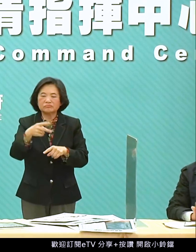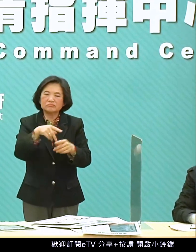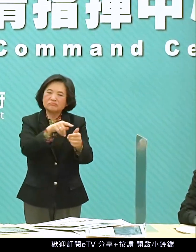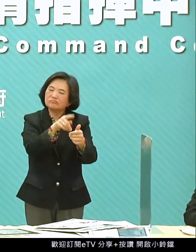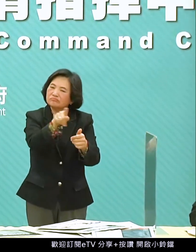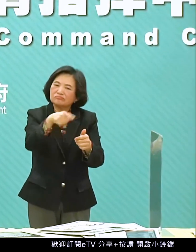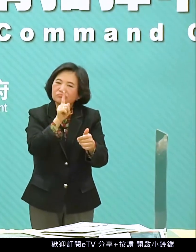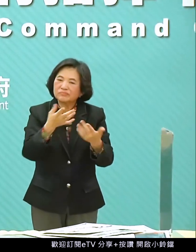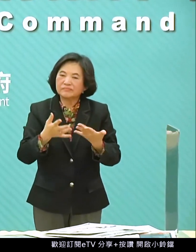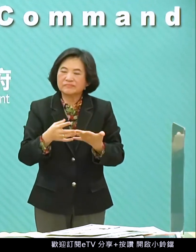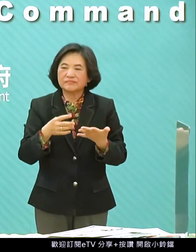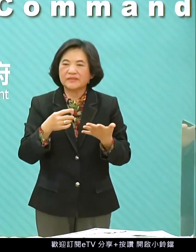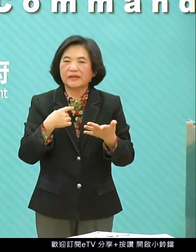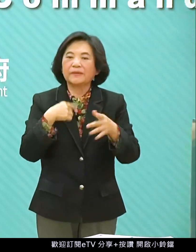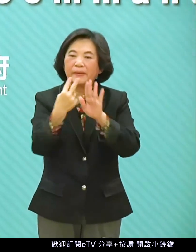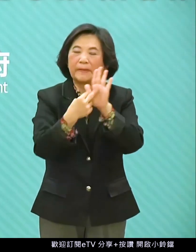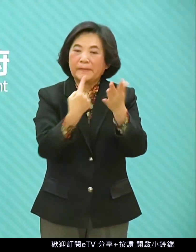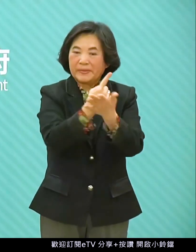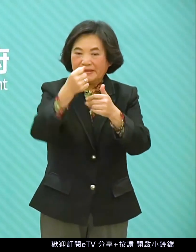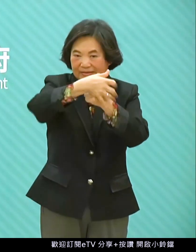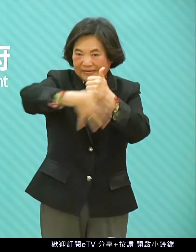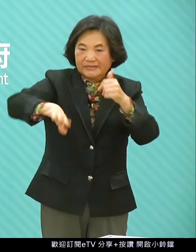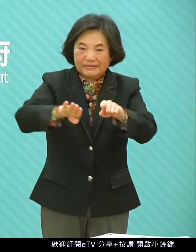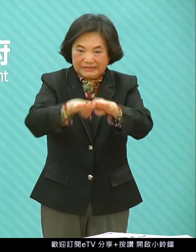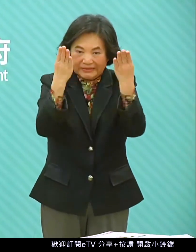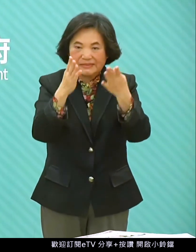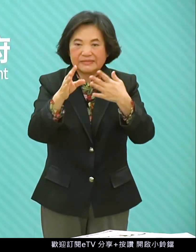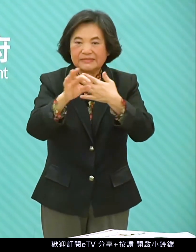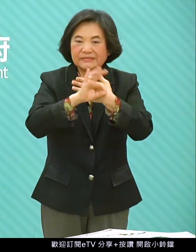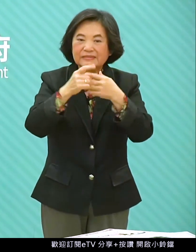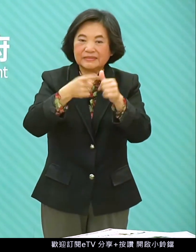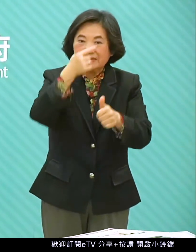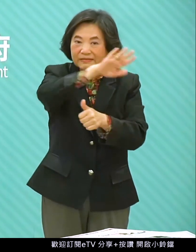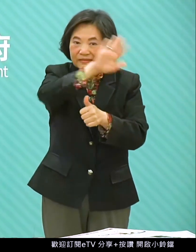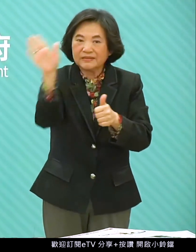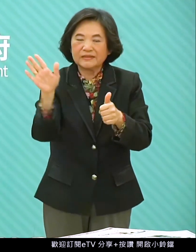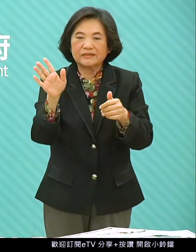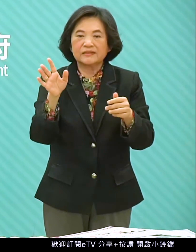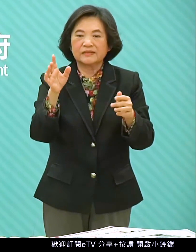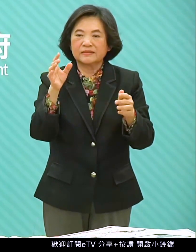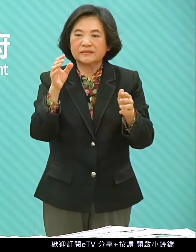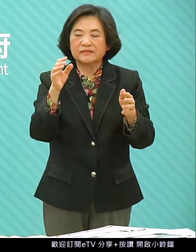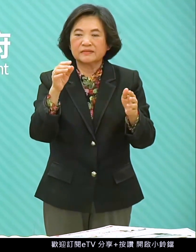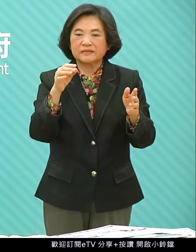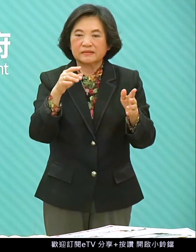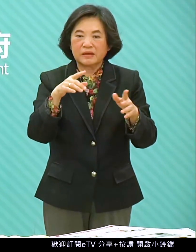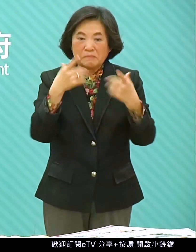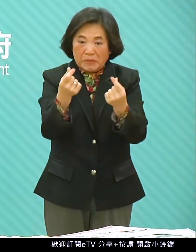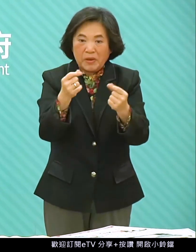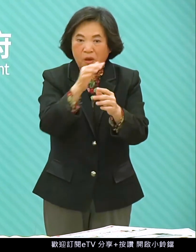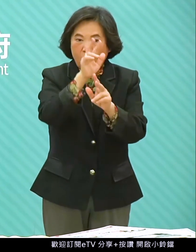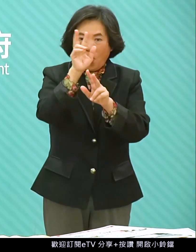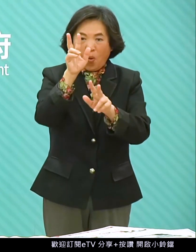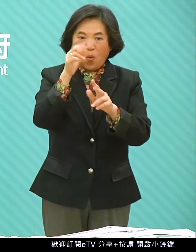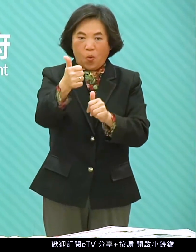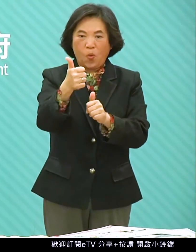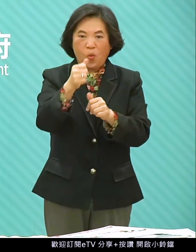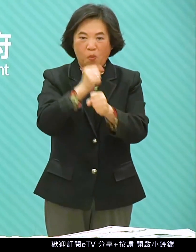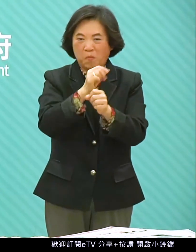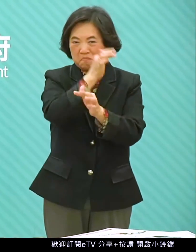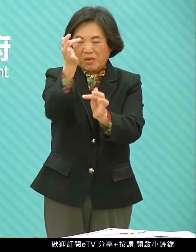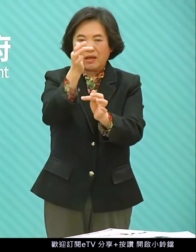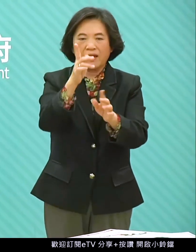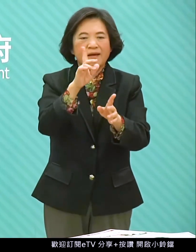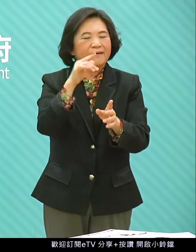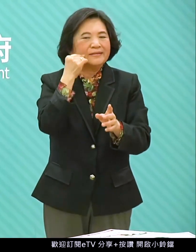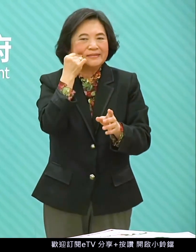法？ 我跟你讲哦，每个系统哦上线第一天哦都不要，不可能第一天就满载了哦，一定要